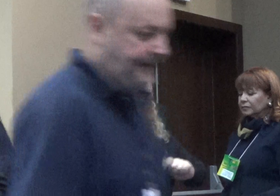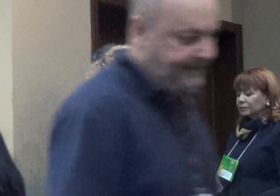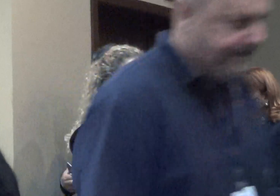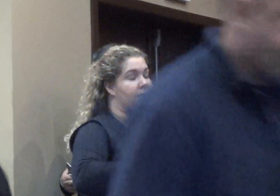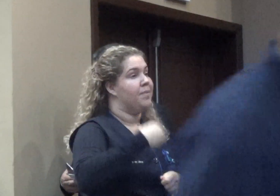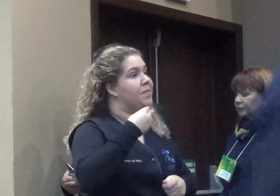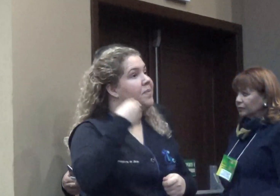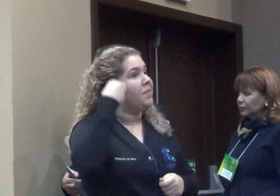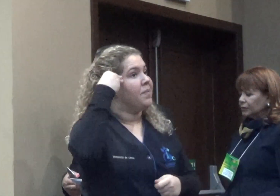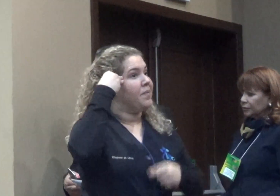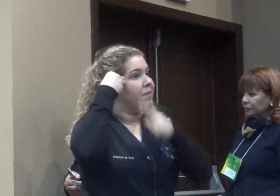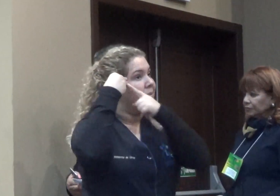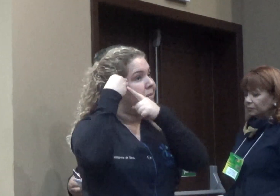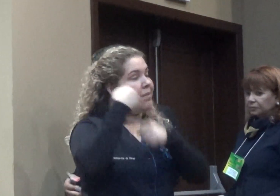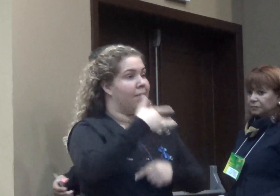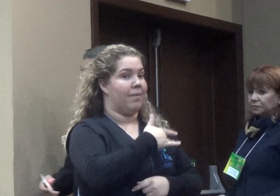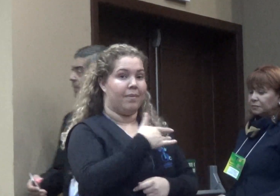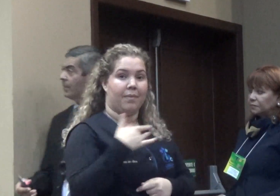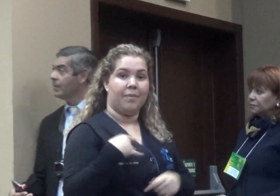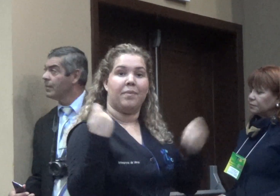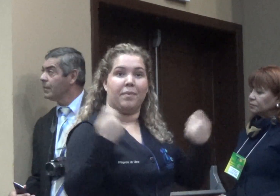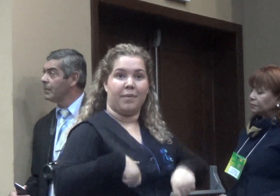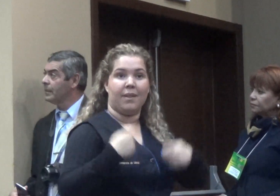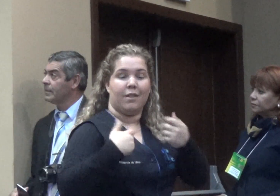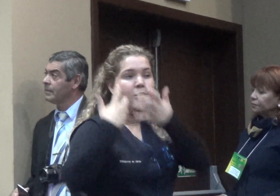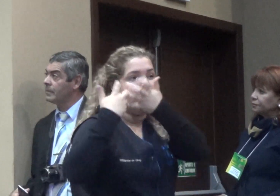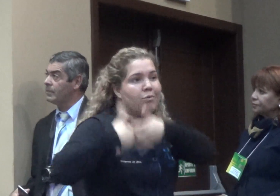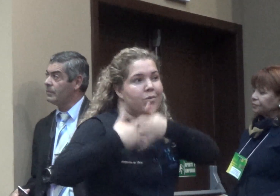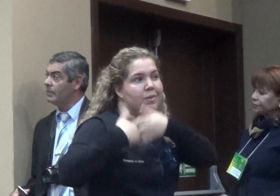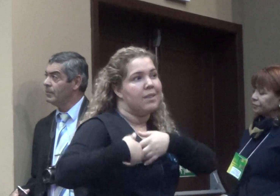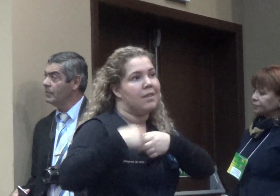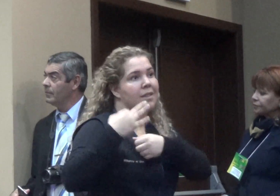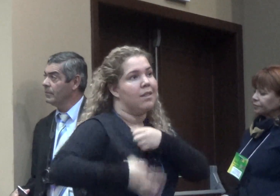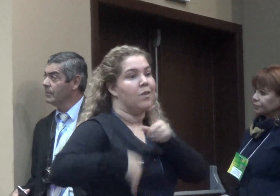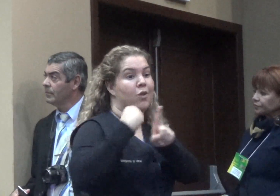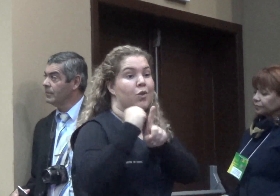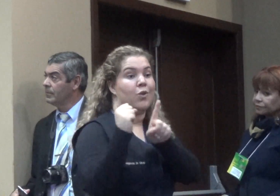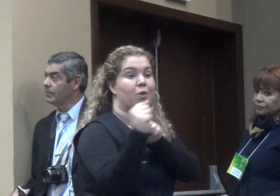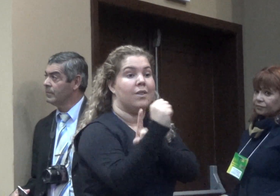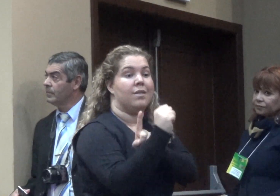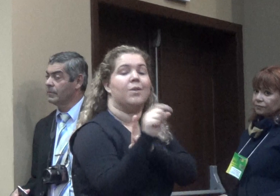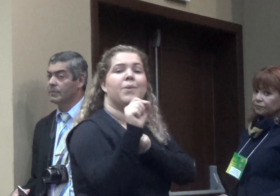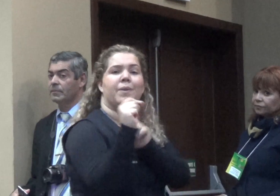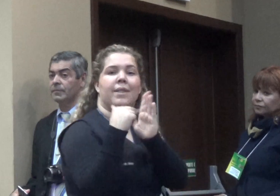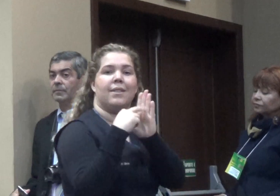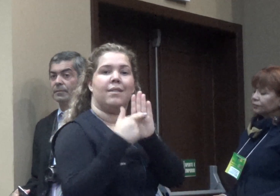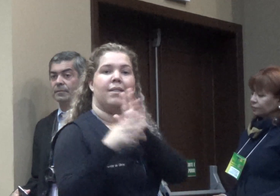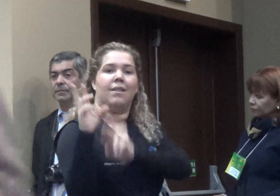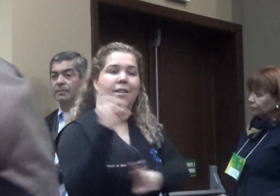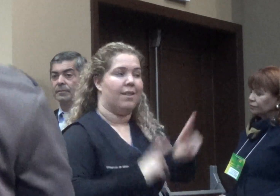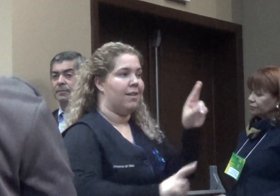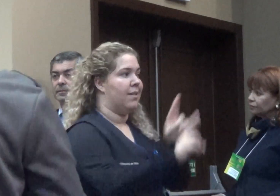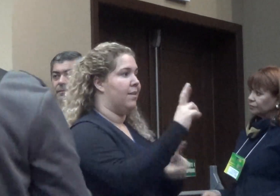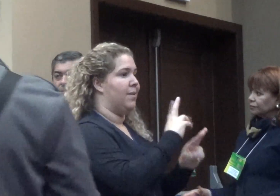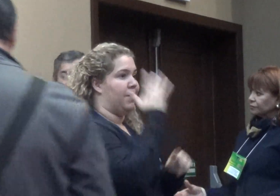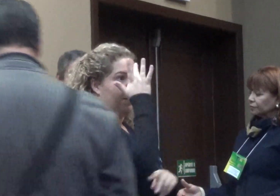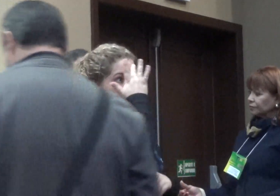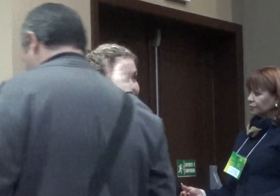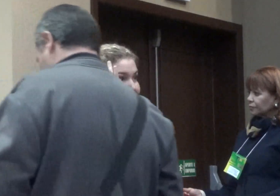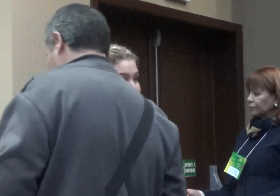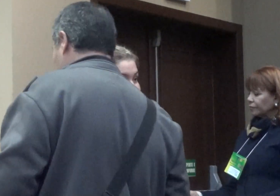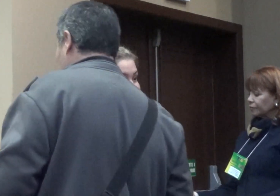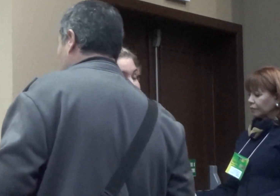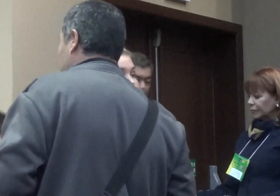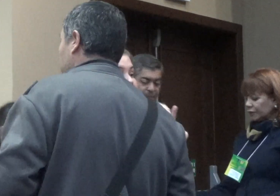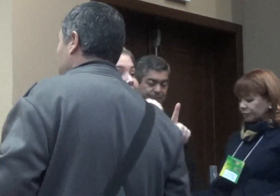mente que funcione bem. Saúde social é o nosso relacionamento com as pessoas. E